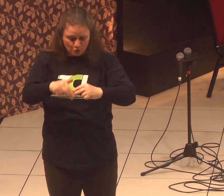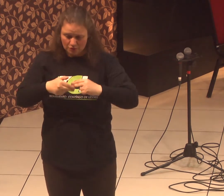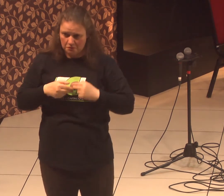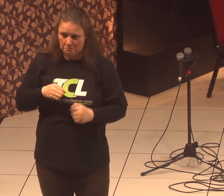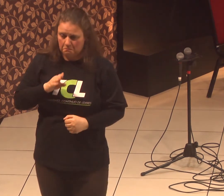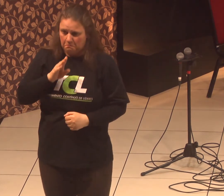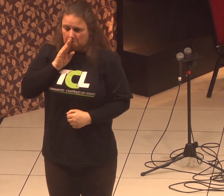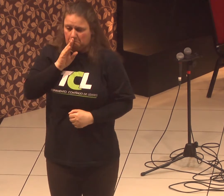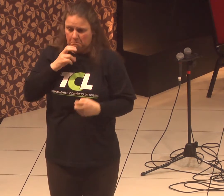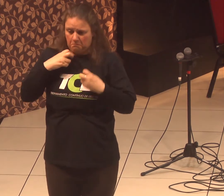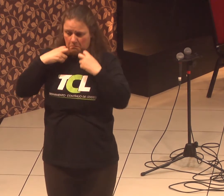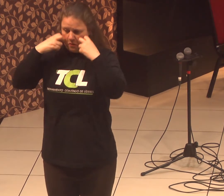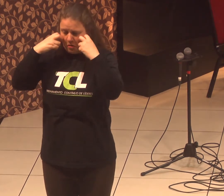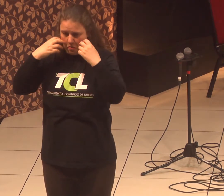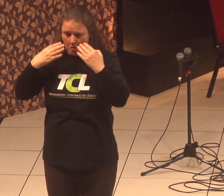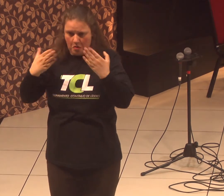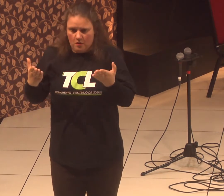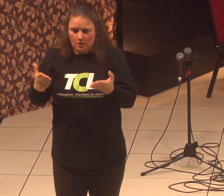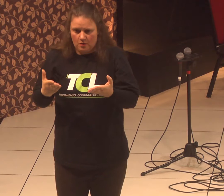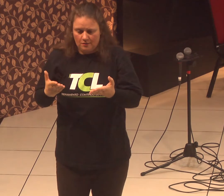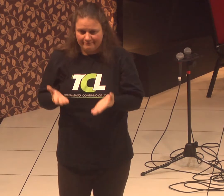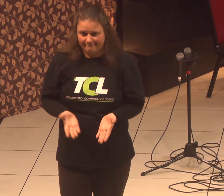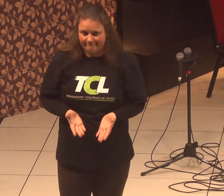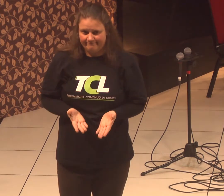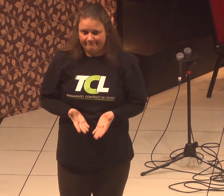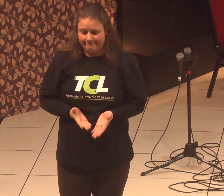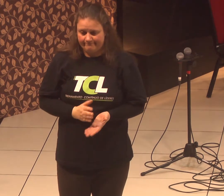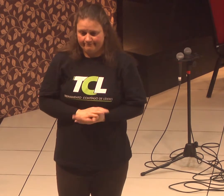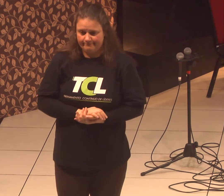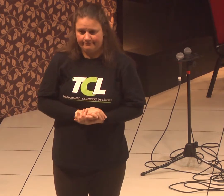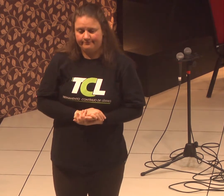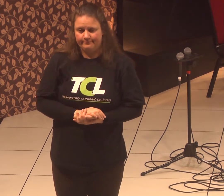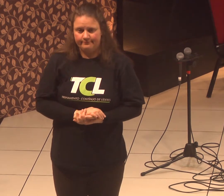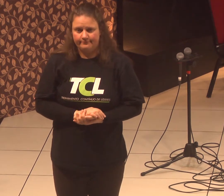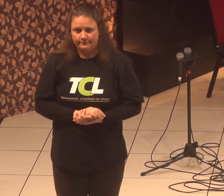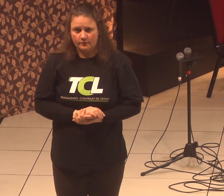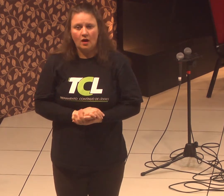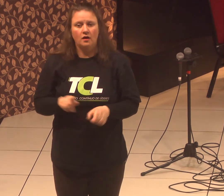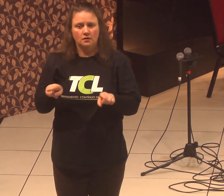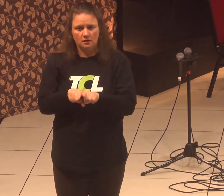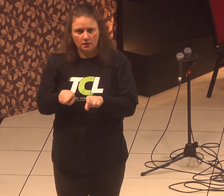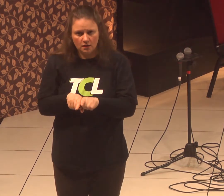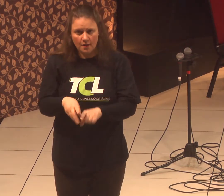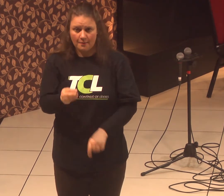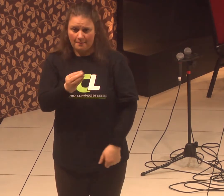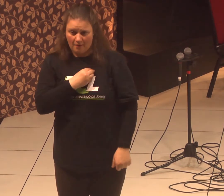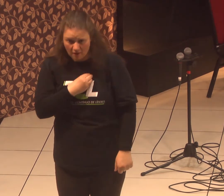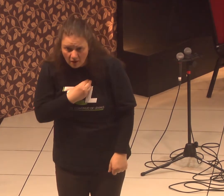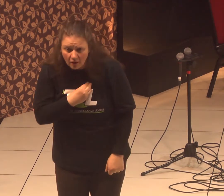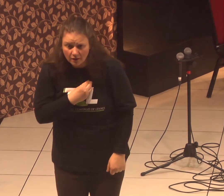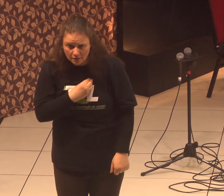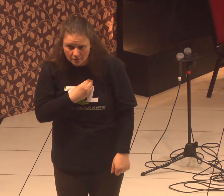nossos medinhos, da nossa timidez. Isso é pecado, gente. Isso é